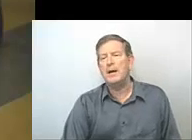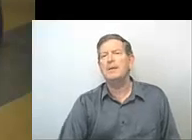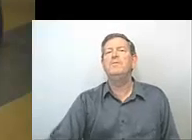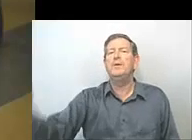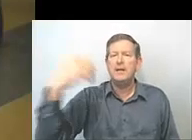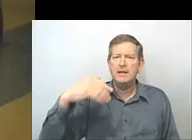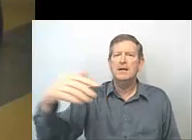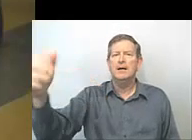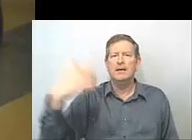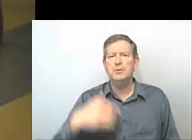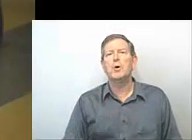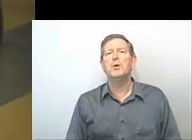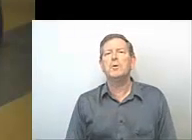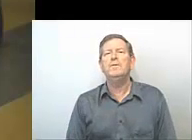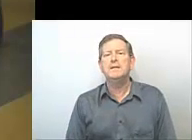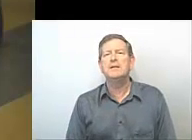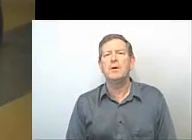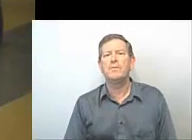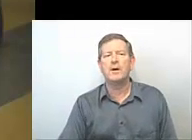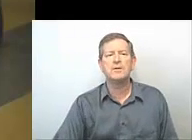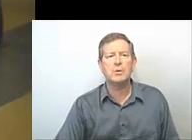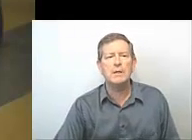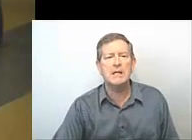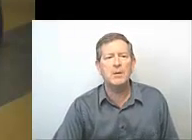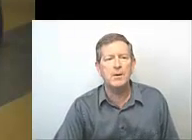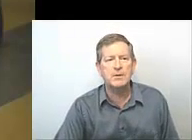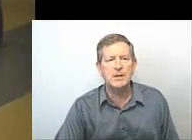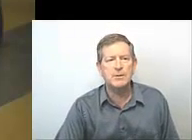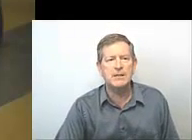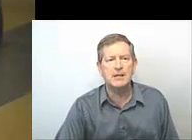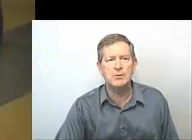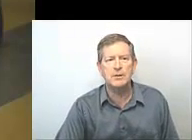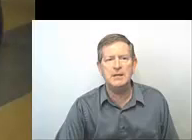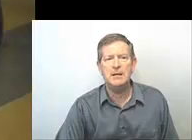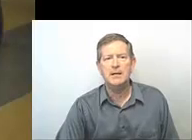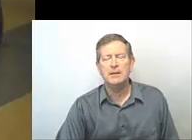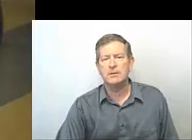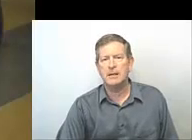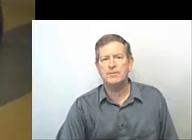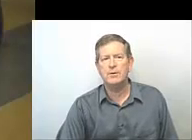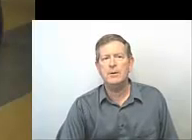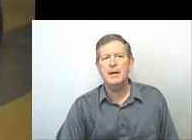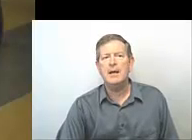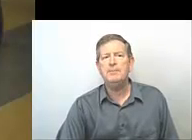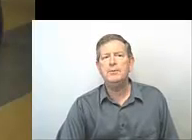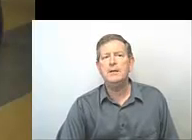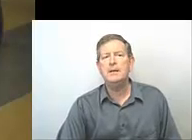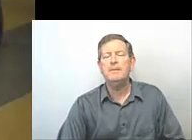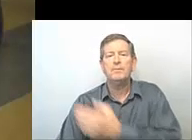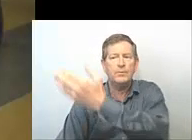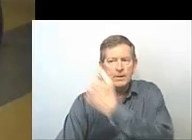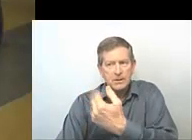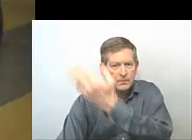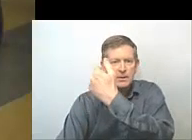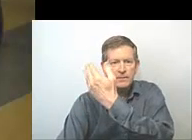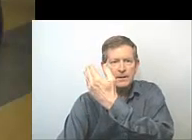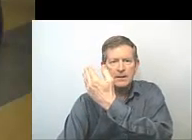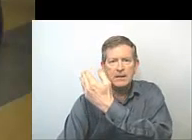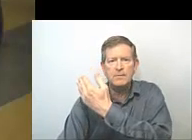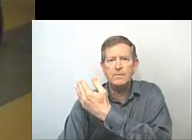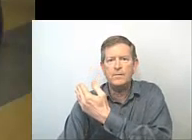mère et mon père, ils venaient nous rendre visite en France. Donc, ils commençaient aux États-Unis, dans l'avion, et puis